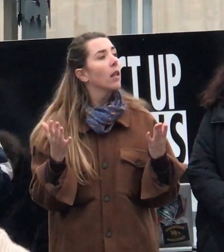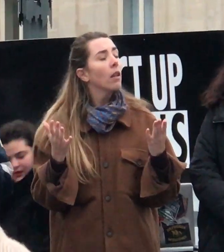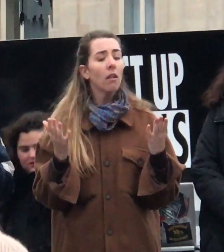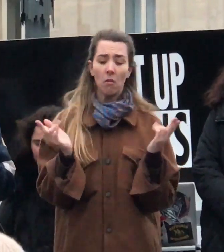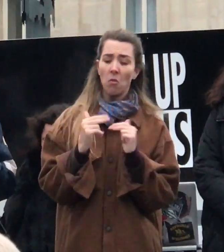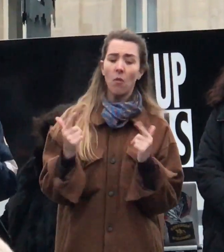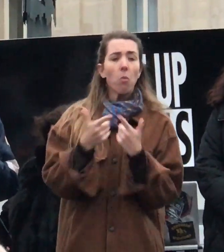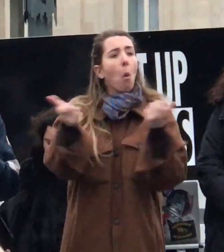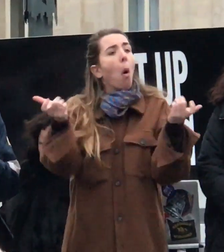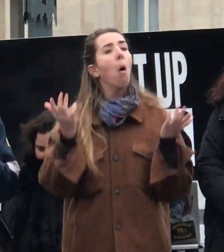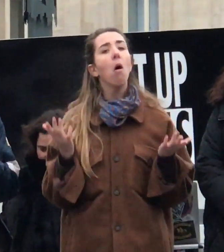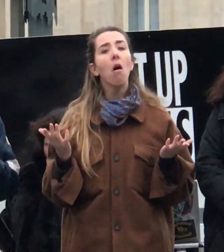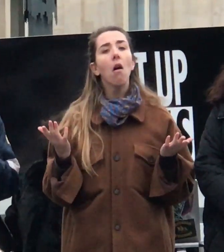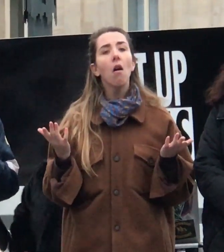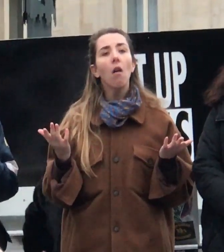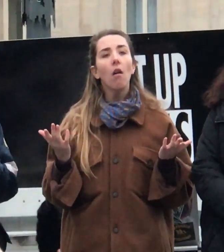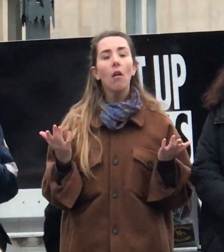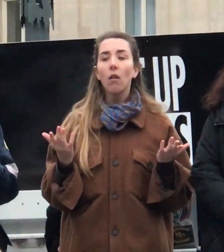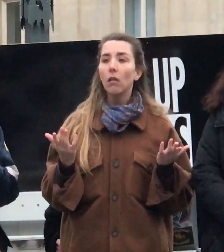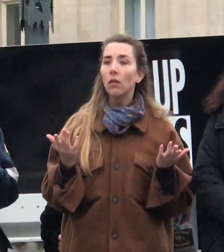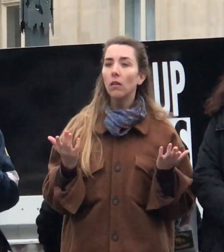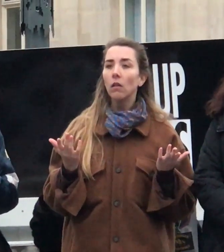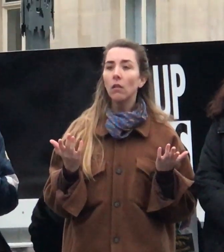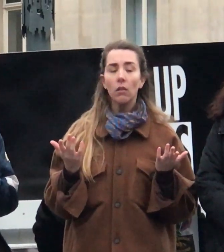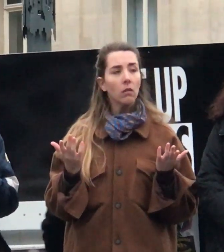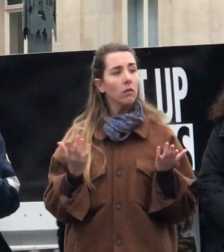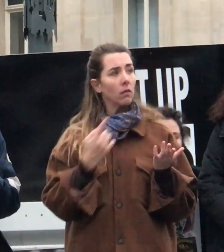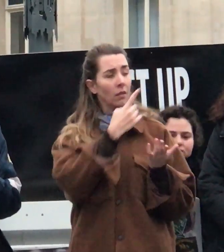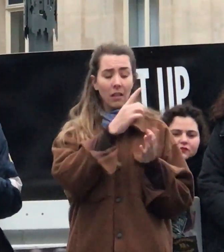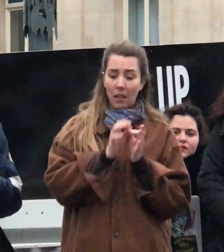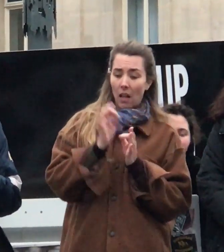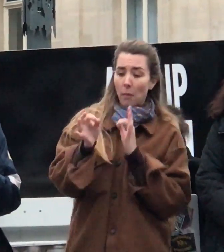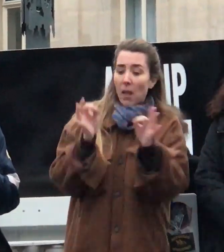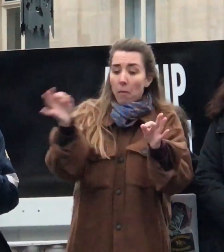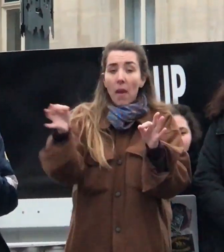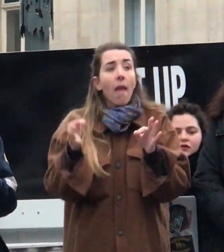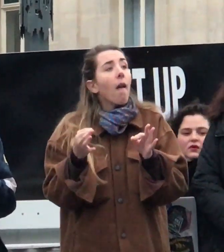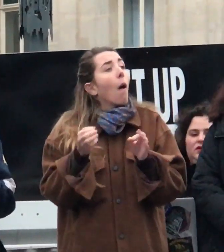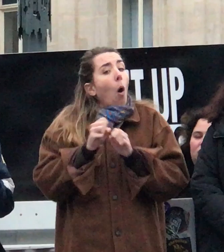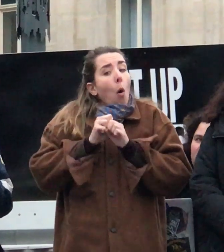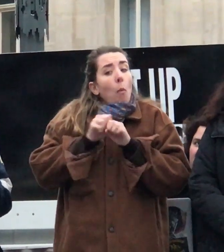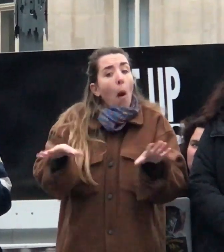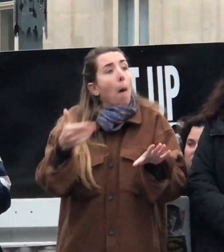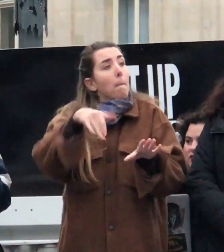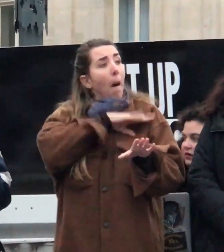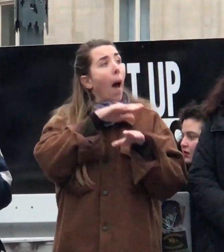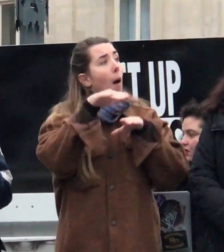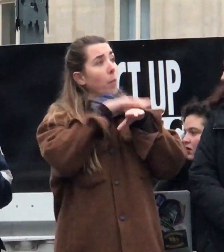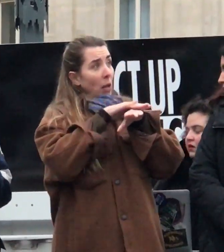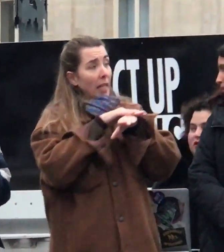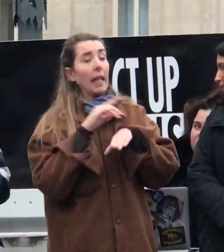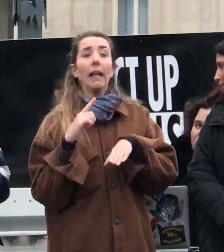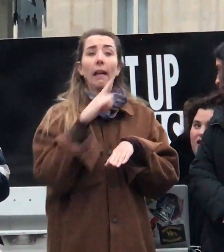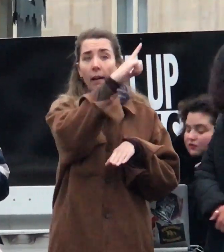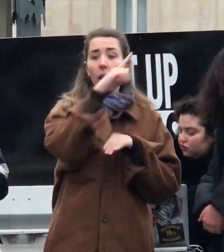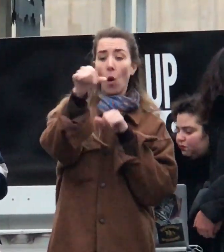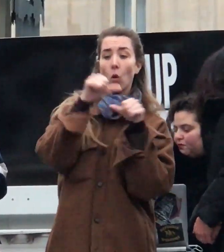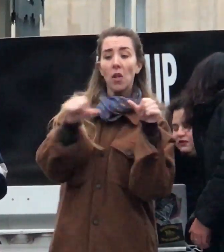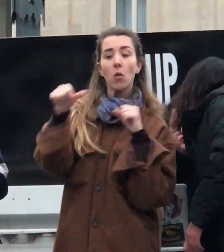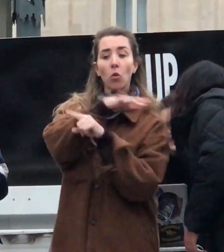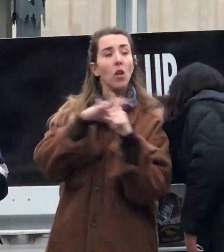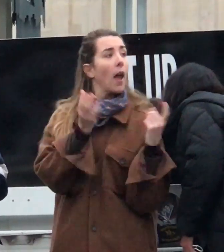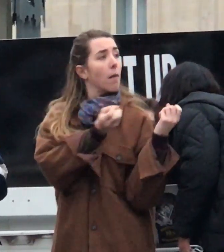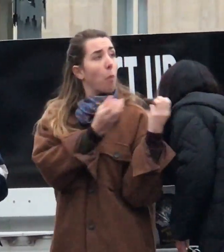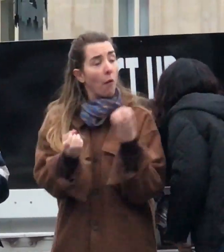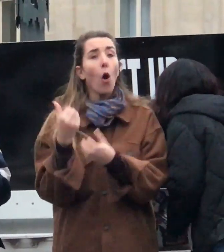niveaux de contamination, est une épidémie politique, c'est-à-dire liée aux politiques et aux conditions sociales